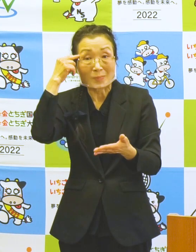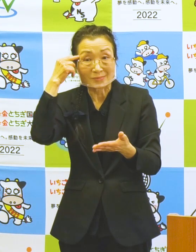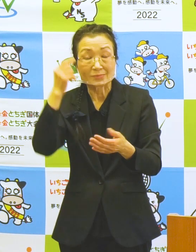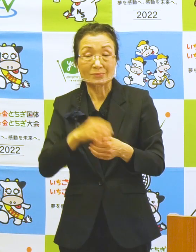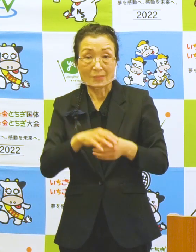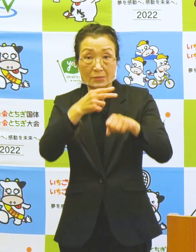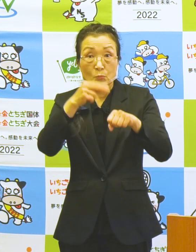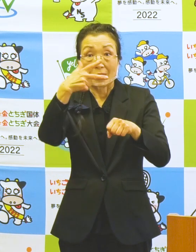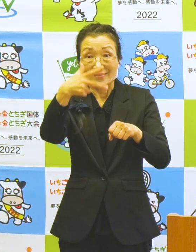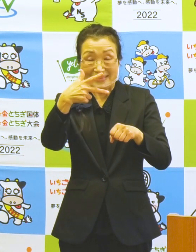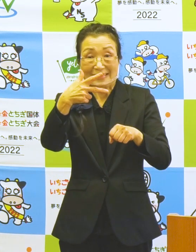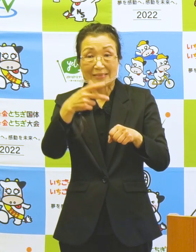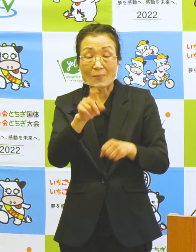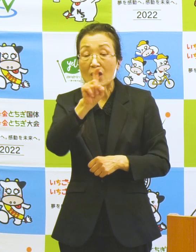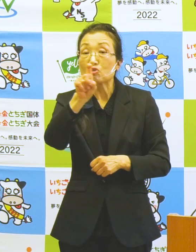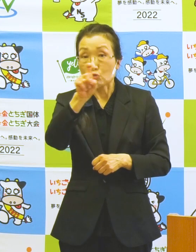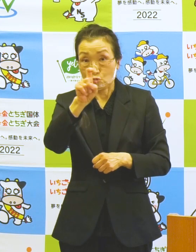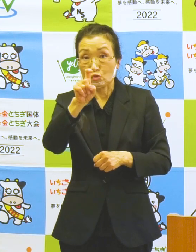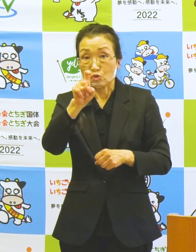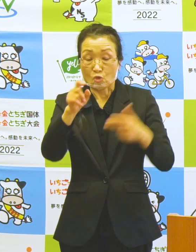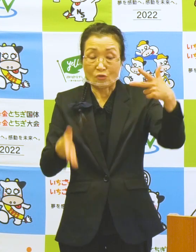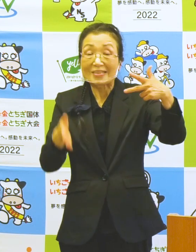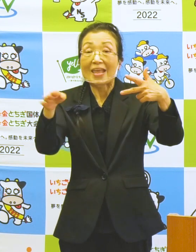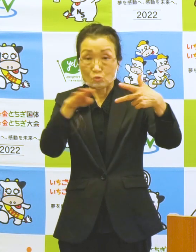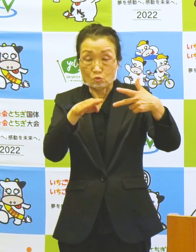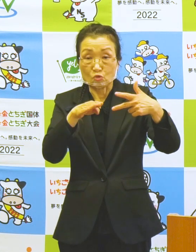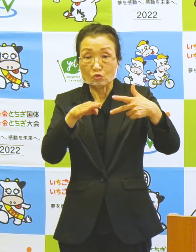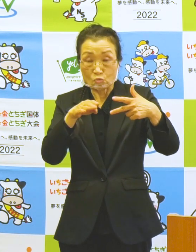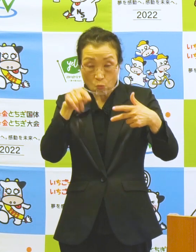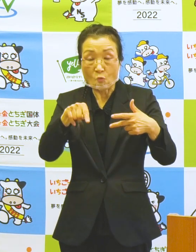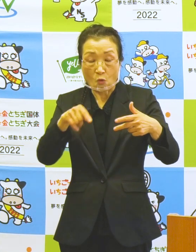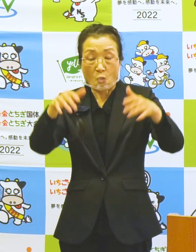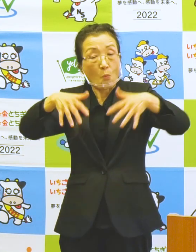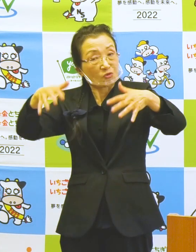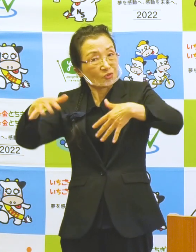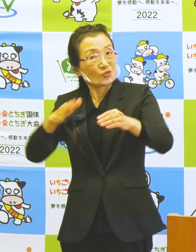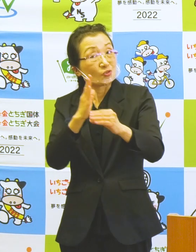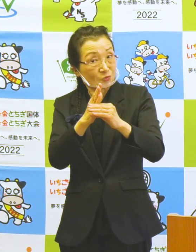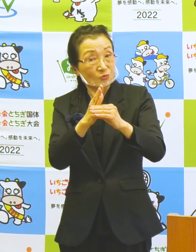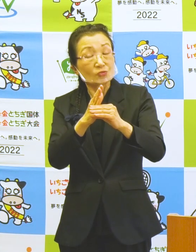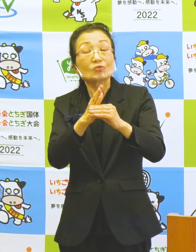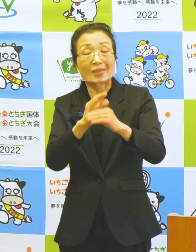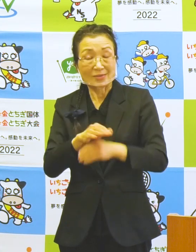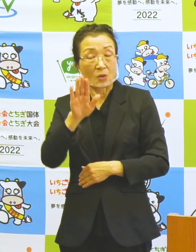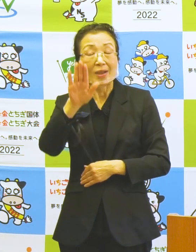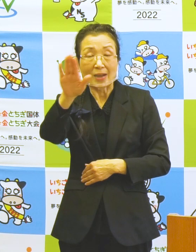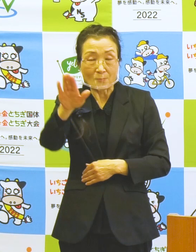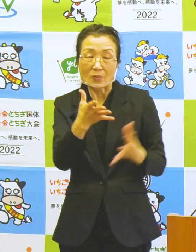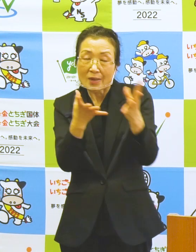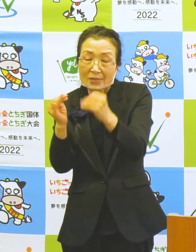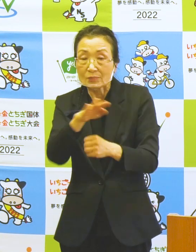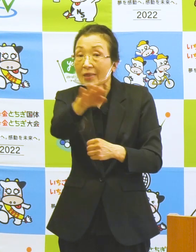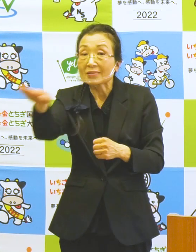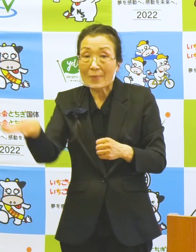では10の施設でネーミングライツの提案を募集しておりますので、今後も多くの皆様から